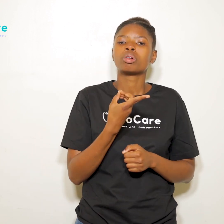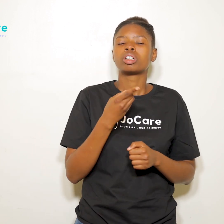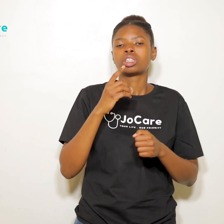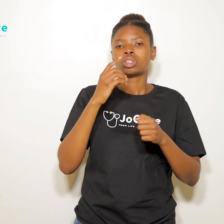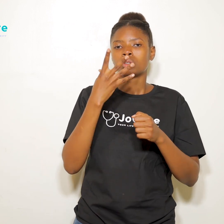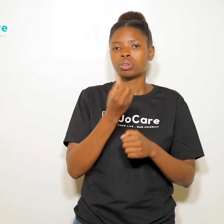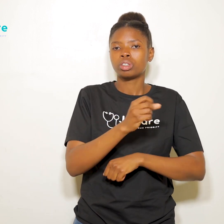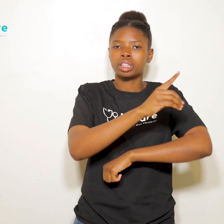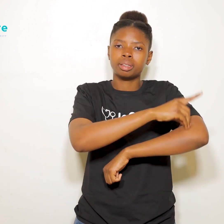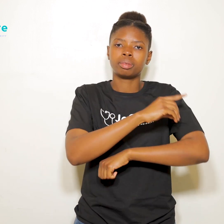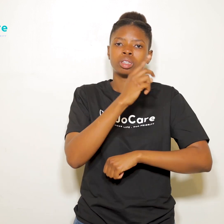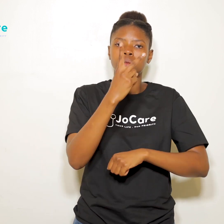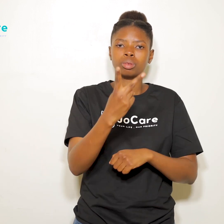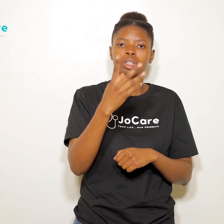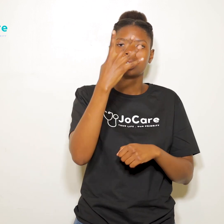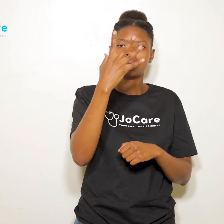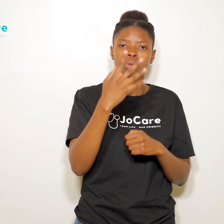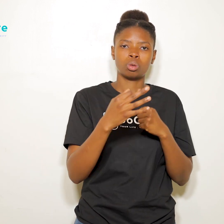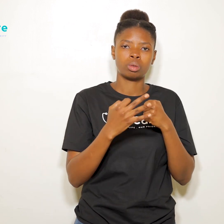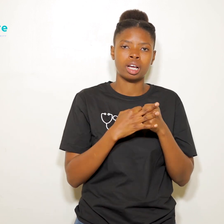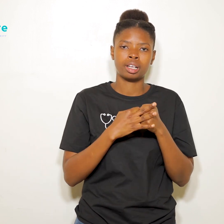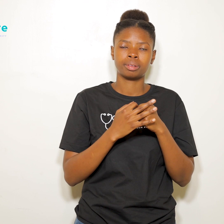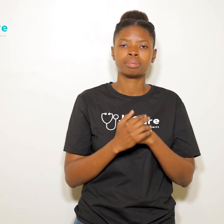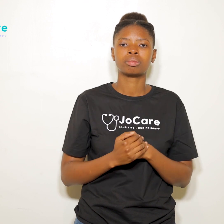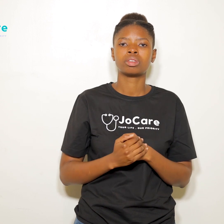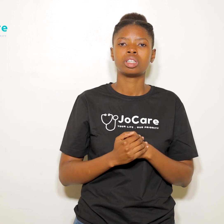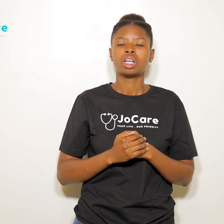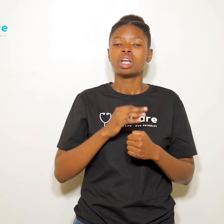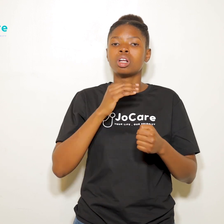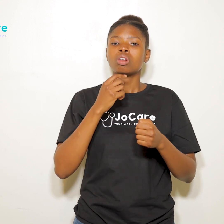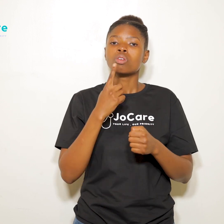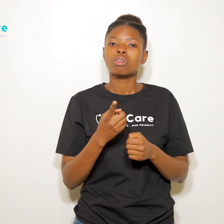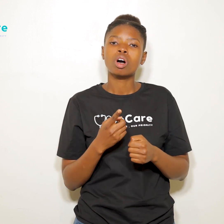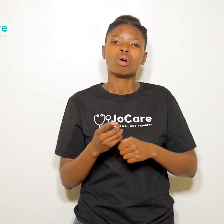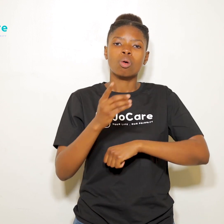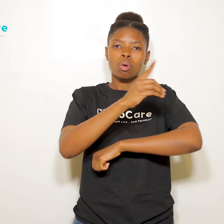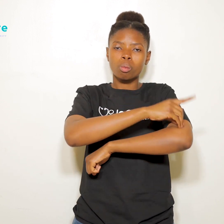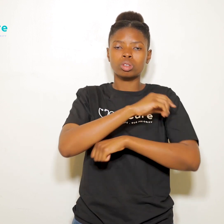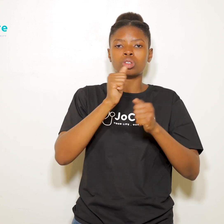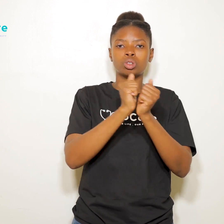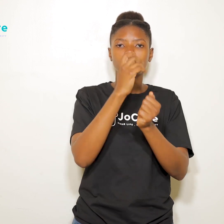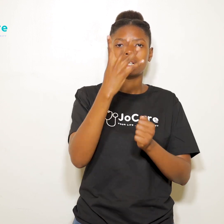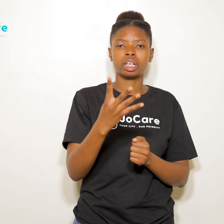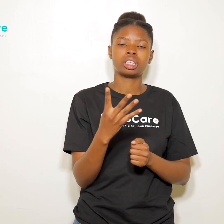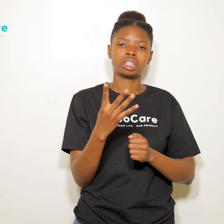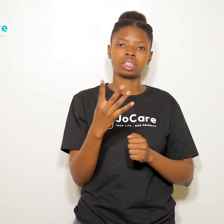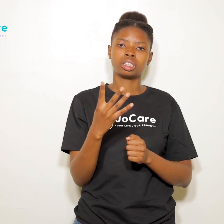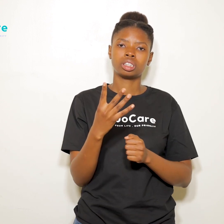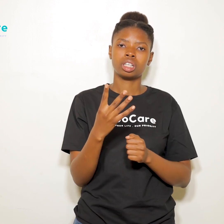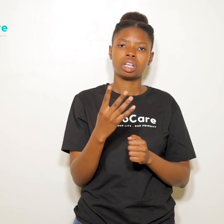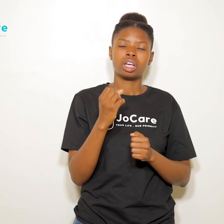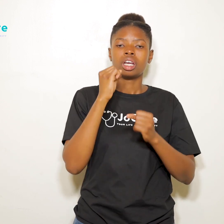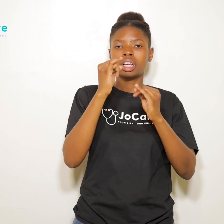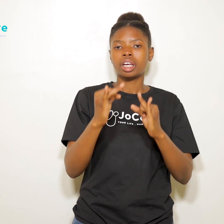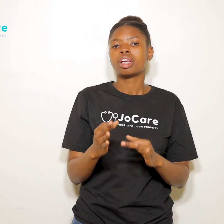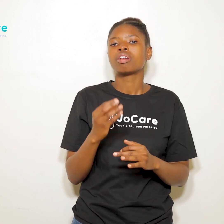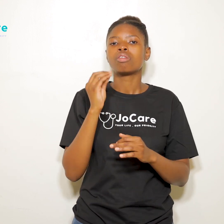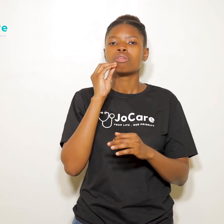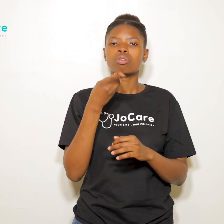iminsi 28. Yego. Ni ukuvuga ngo umunsi wa 14 impamvu ni uko ariwo yari ukwezi kw'iminsi 28. Ni ukuvuga ngo